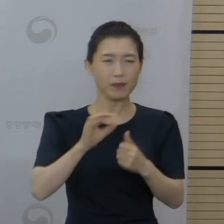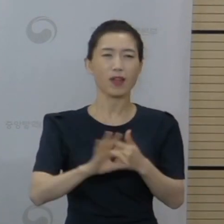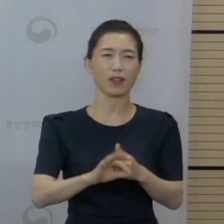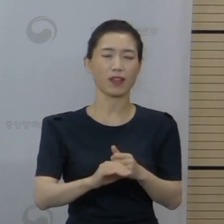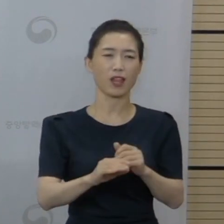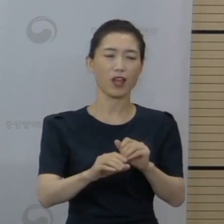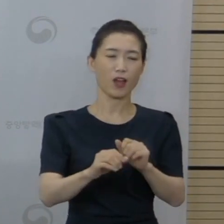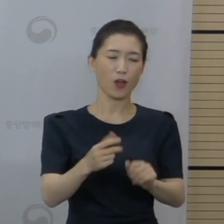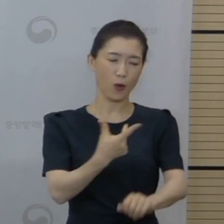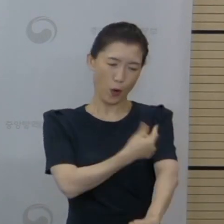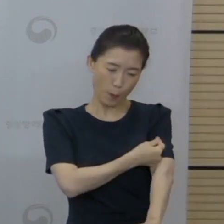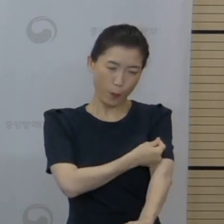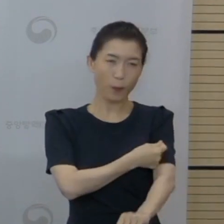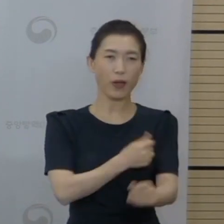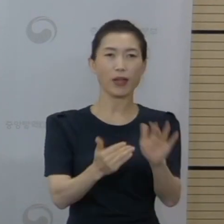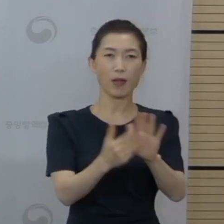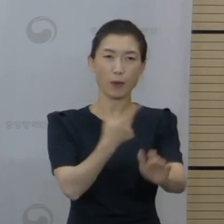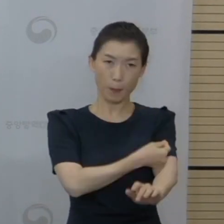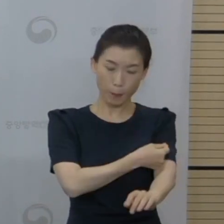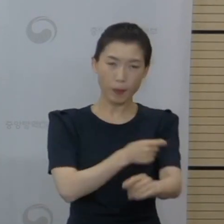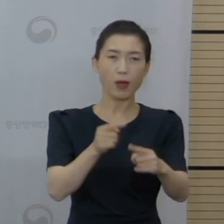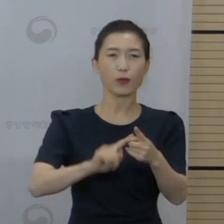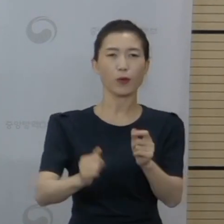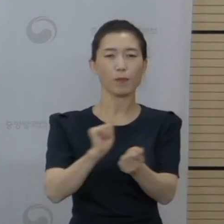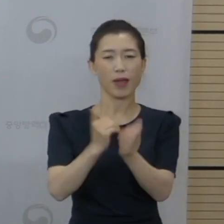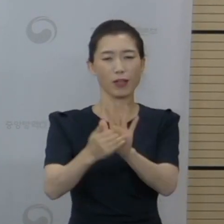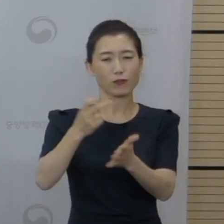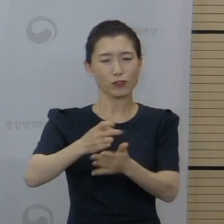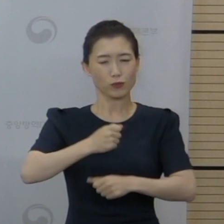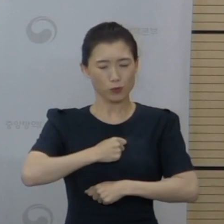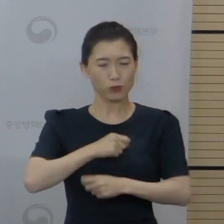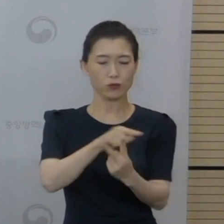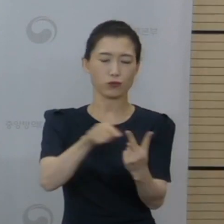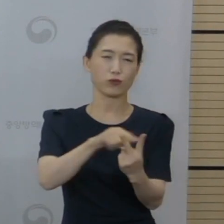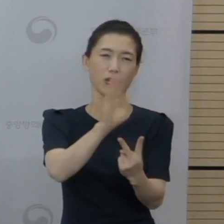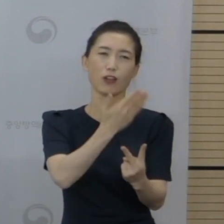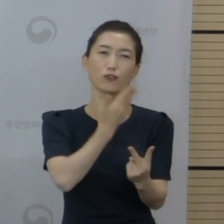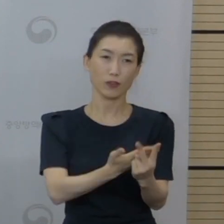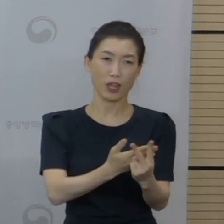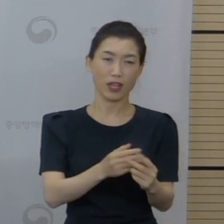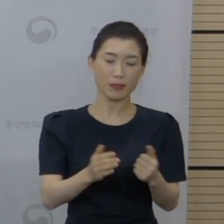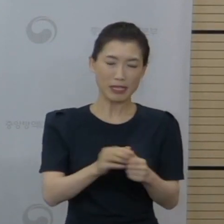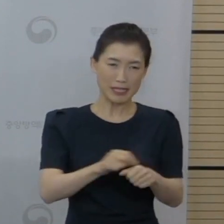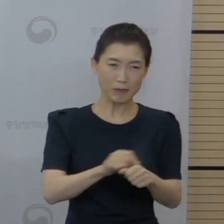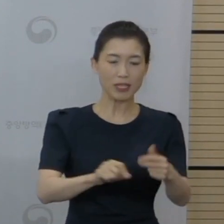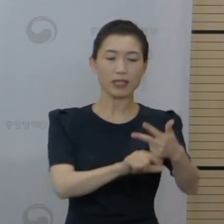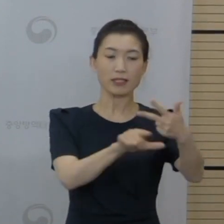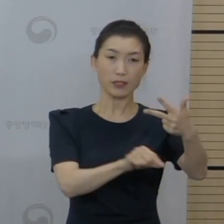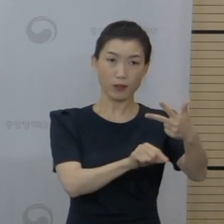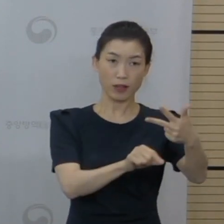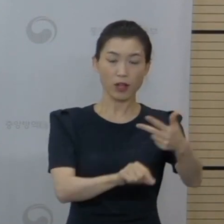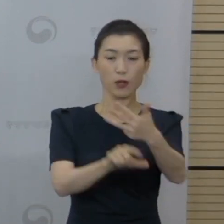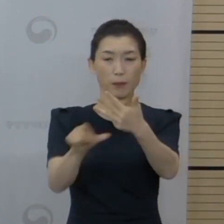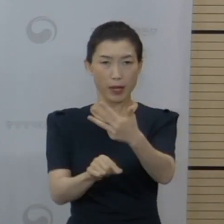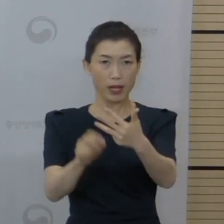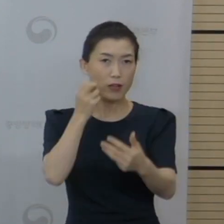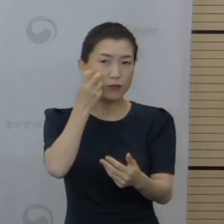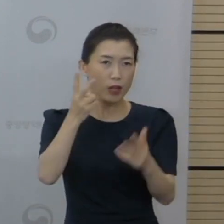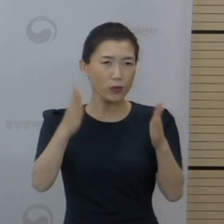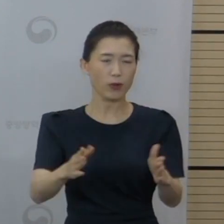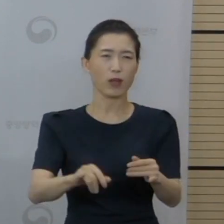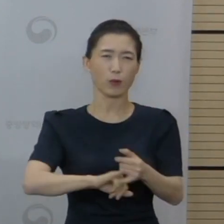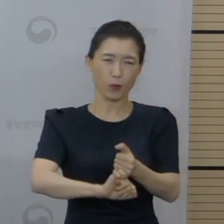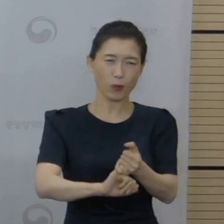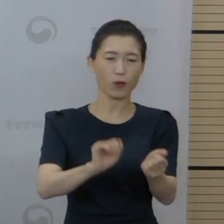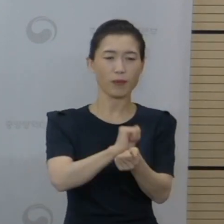다 중요하며 특히 7월, 8월 방역 수칙 준수가 가장 중요합니다. 언제 어디서나